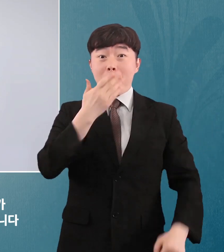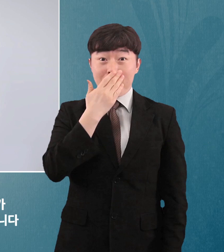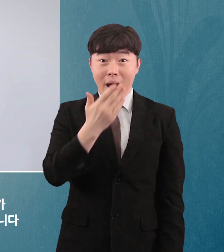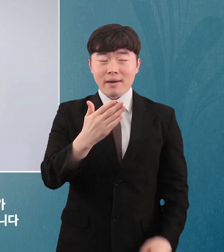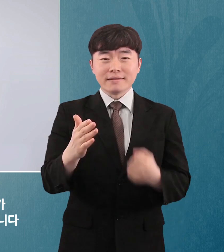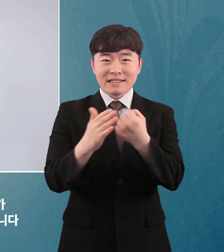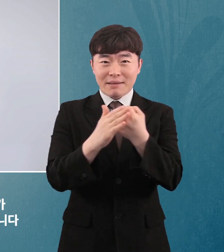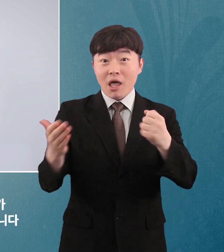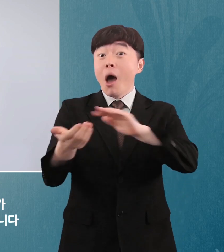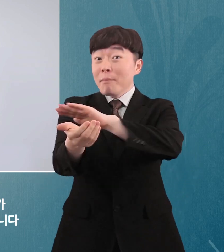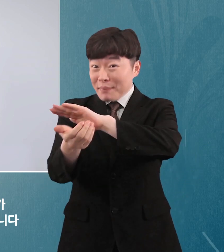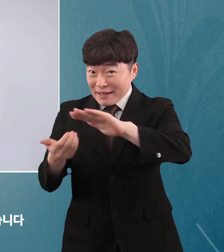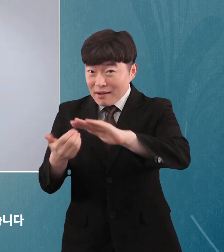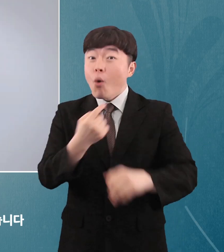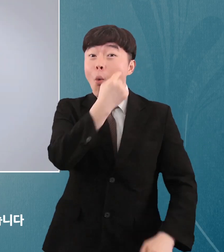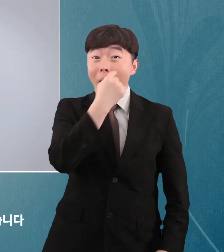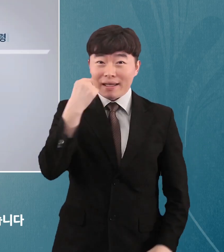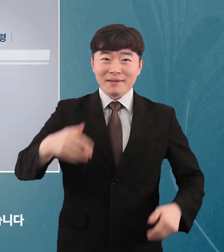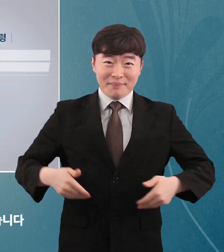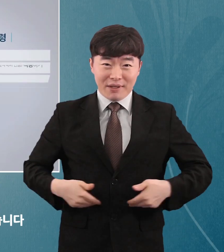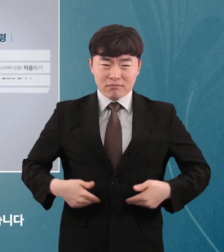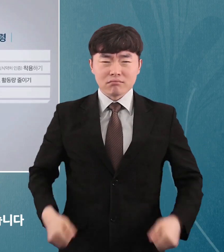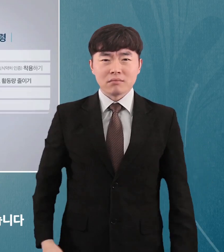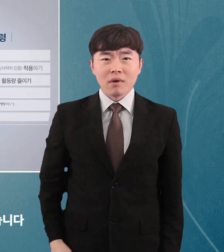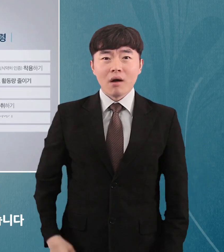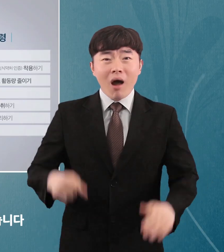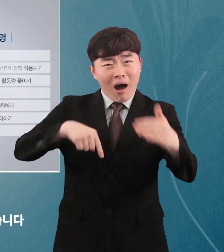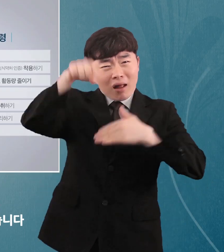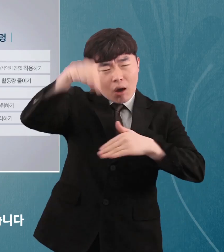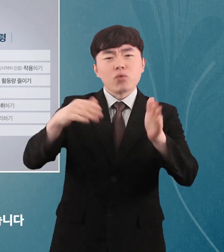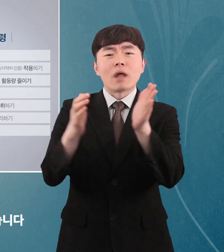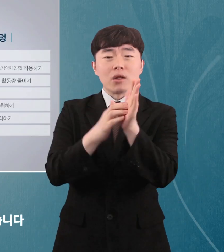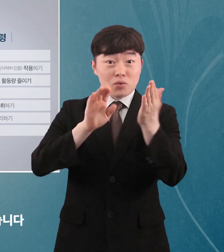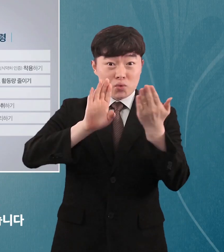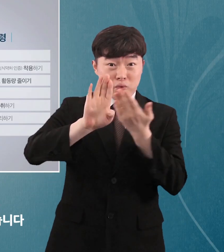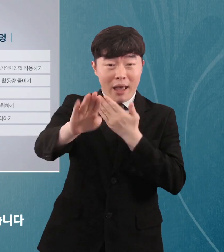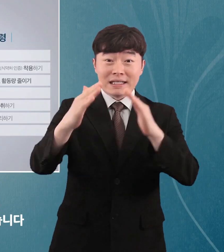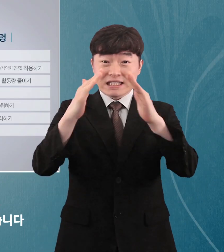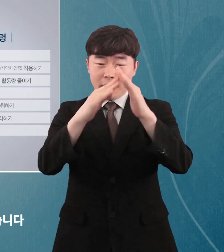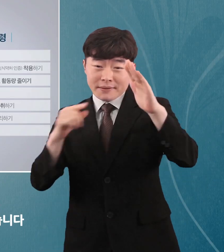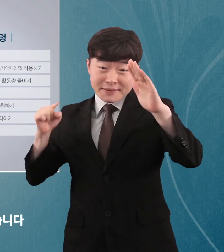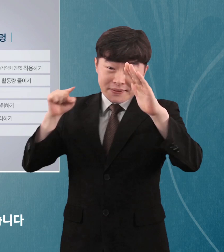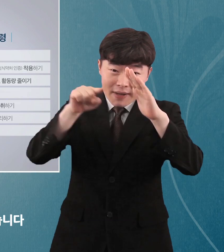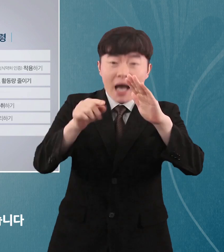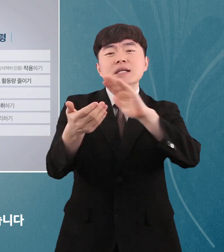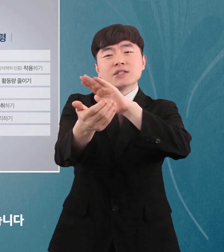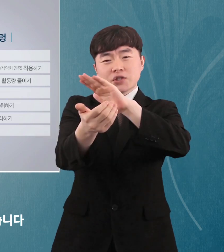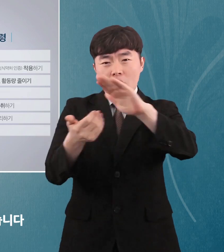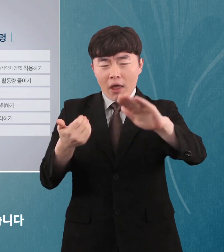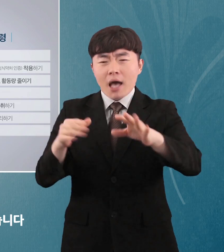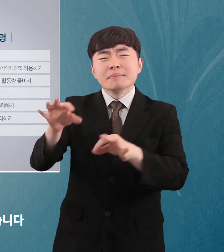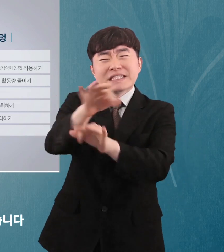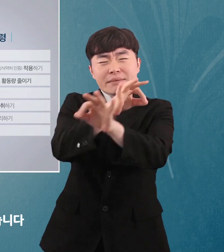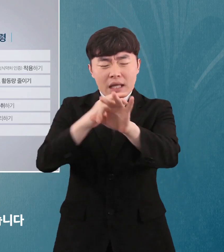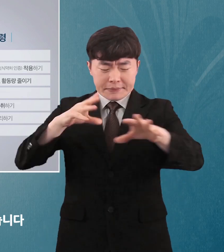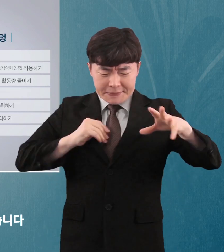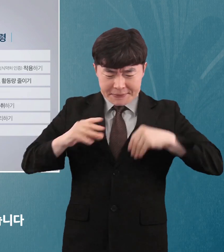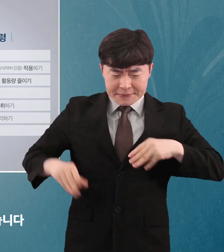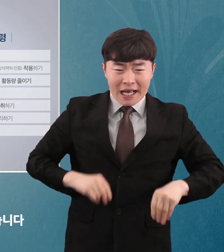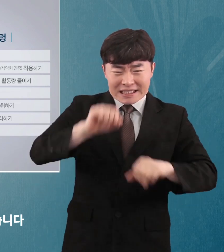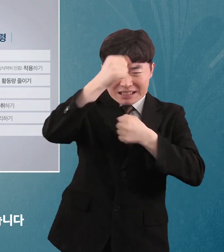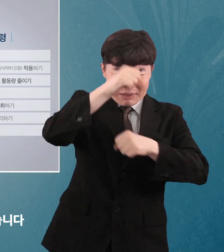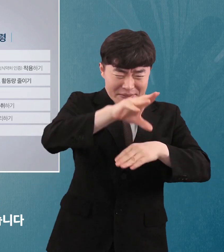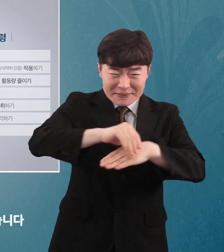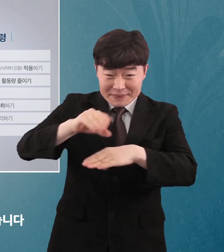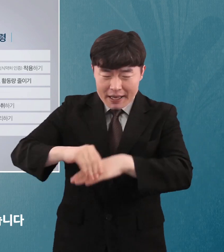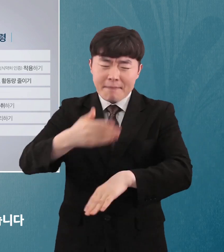수 있으니 미리 확인을 해야 합니다. 부득이하게 외출을 한 경우에는 집으로 들어가기 전에 옷과 신발에 달라붙은